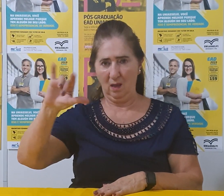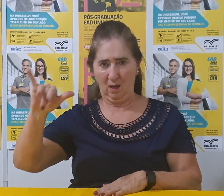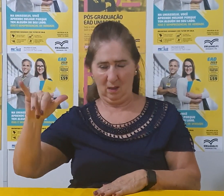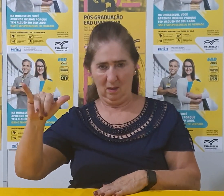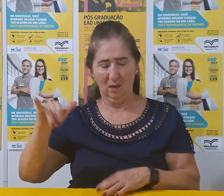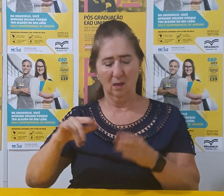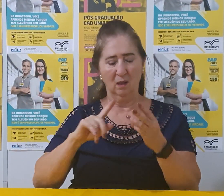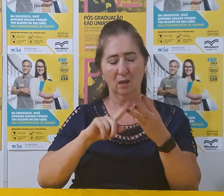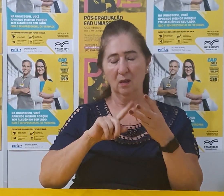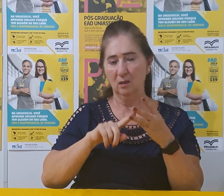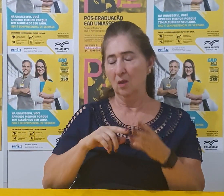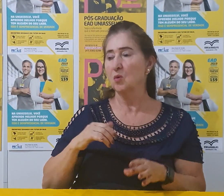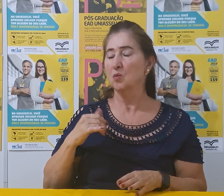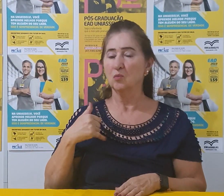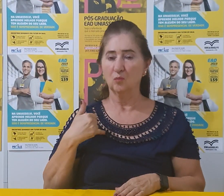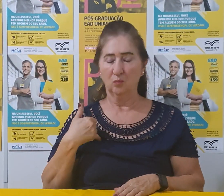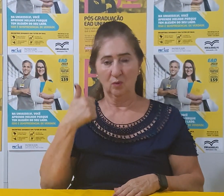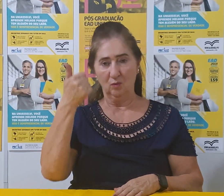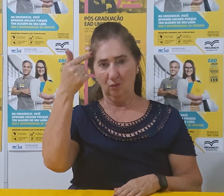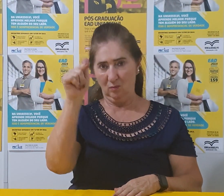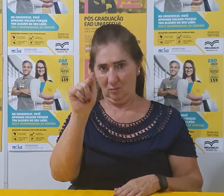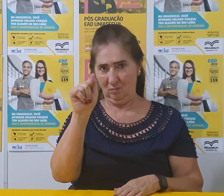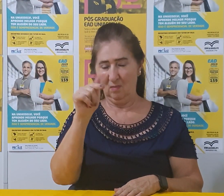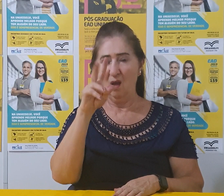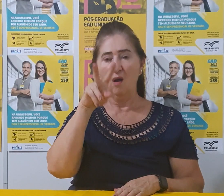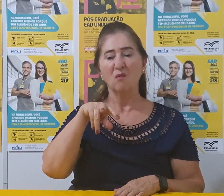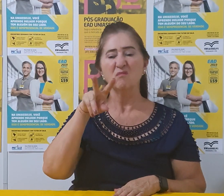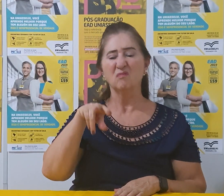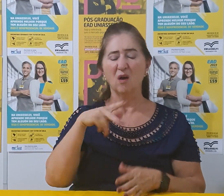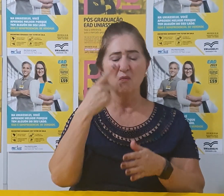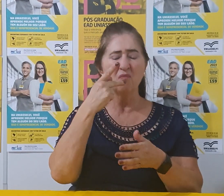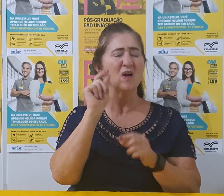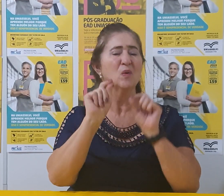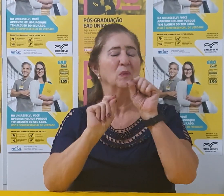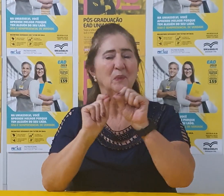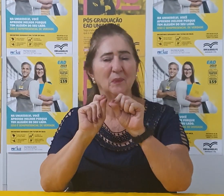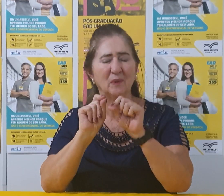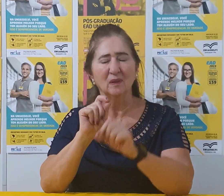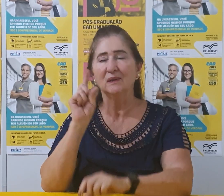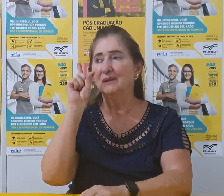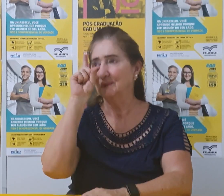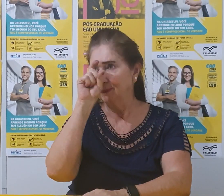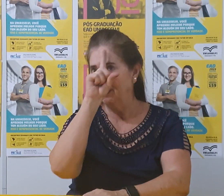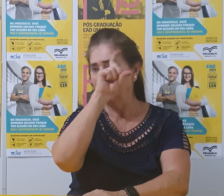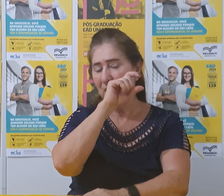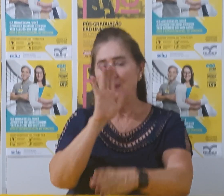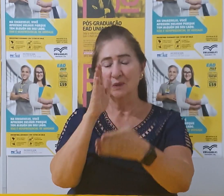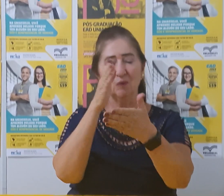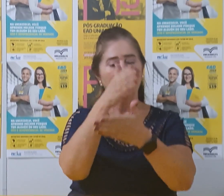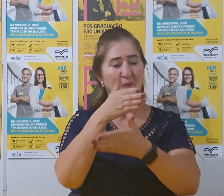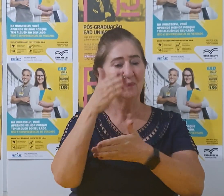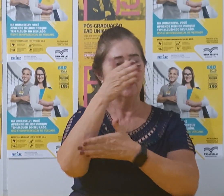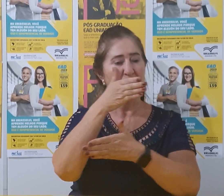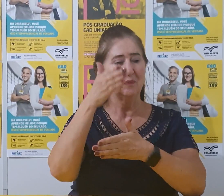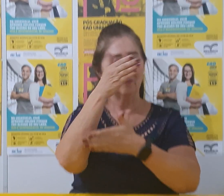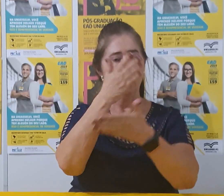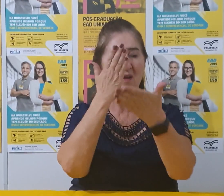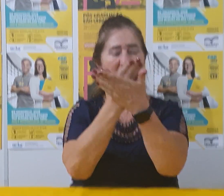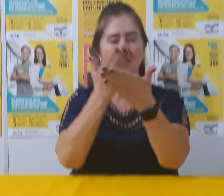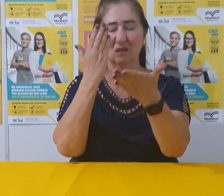17 anos. Relata que foi muito difícil ir para a escola, que não gostava e brigava muito com a